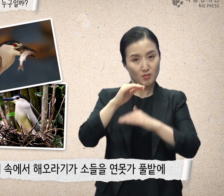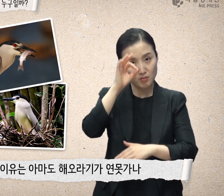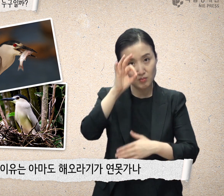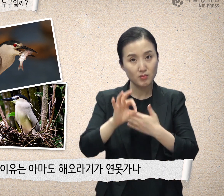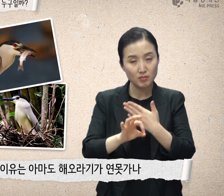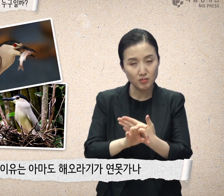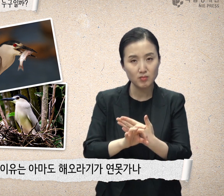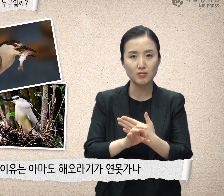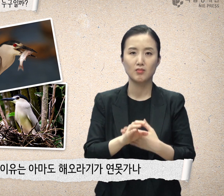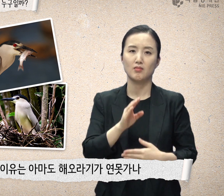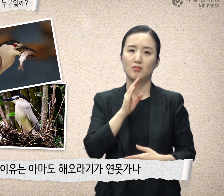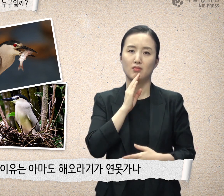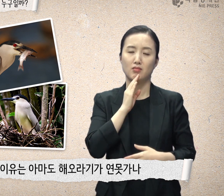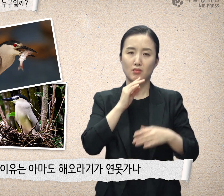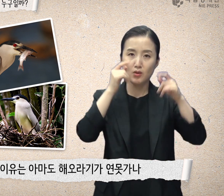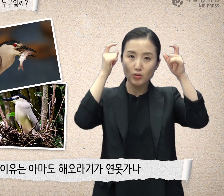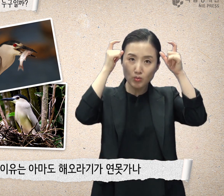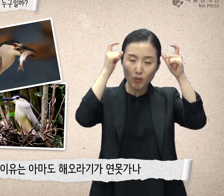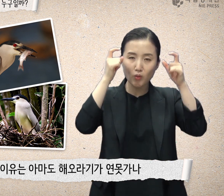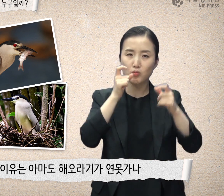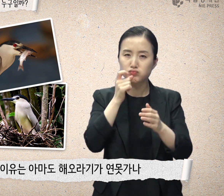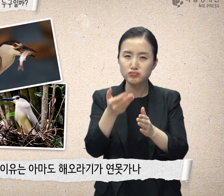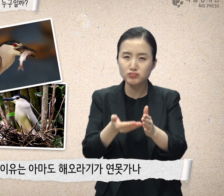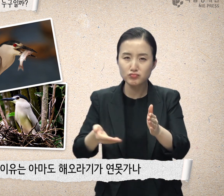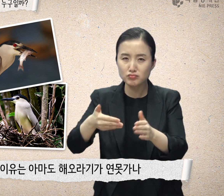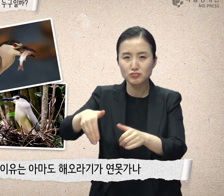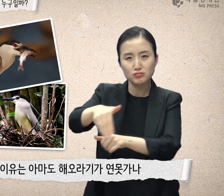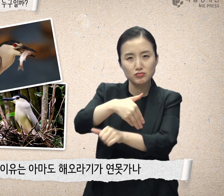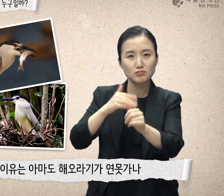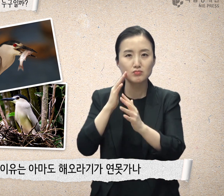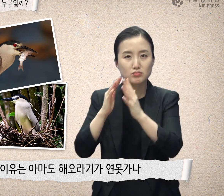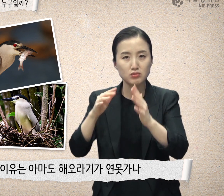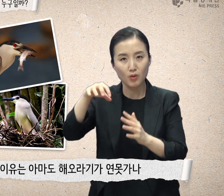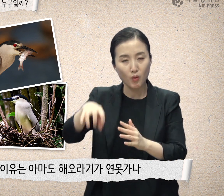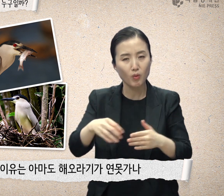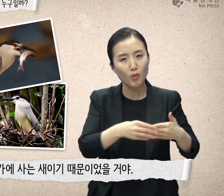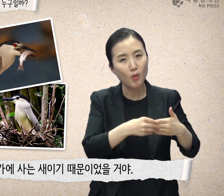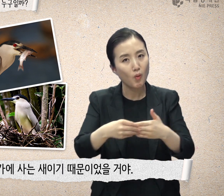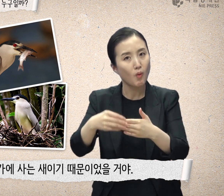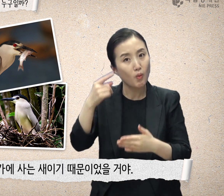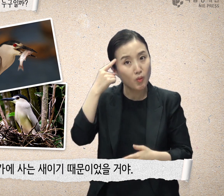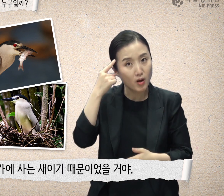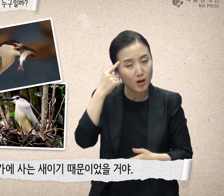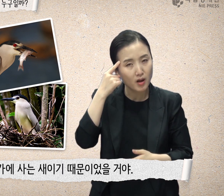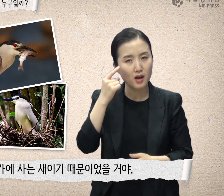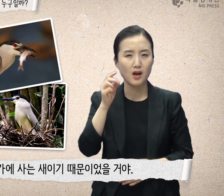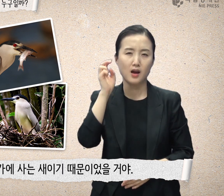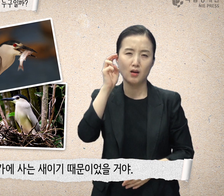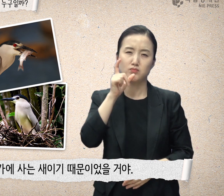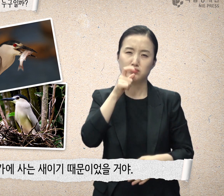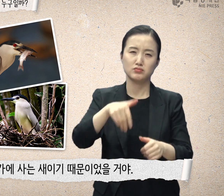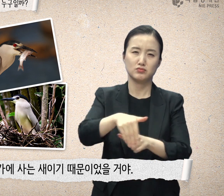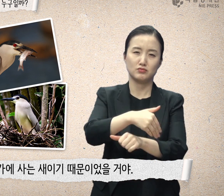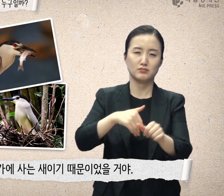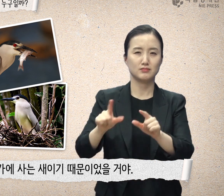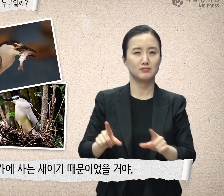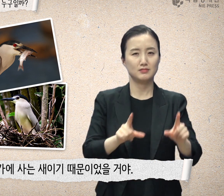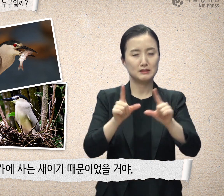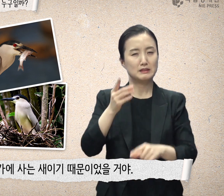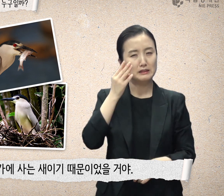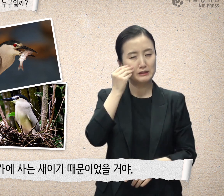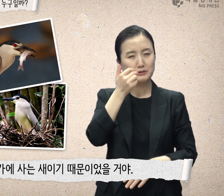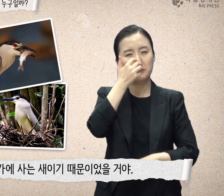풀밭에 데려간 이유는 아마도 해오라기 가 연모 까나 호수가에 사는 3 이기 때문 이었을